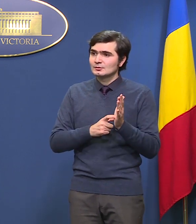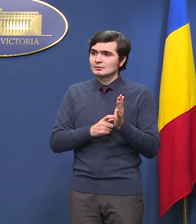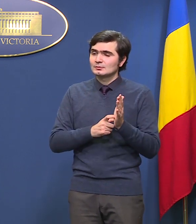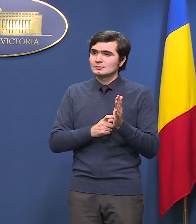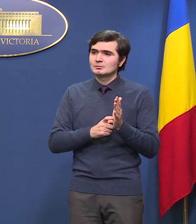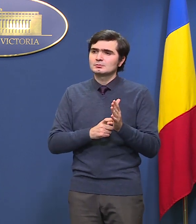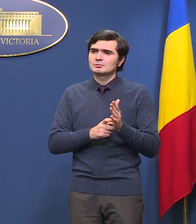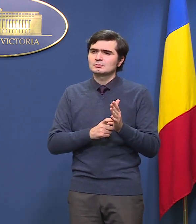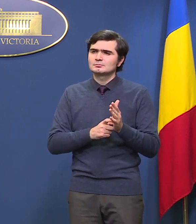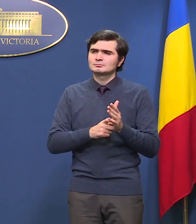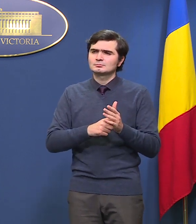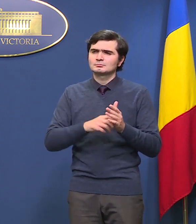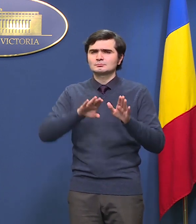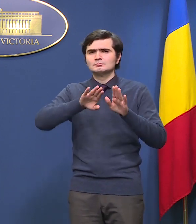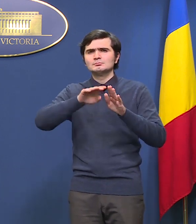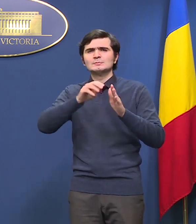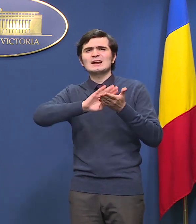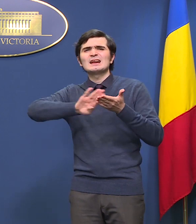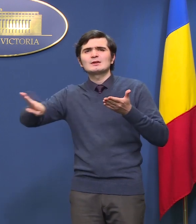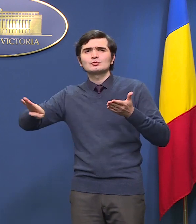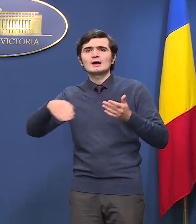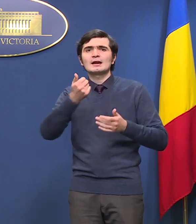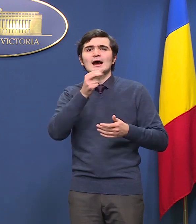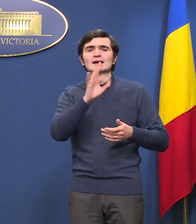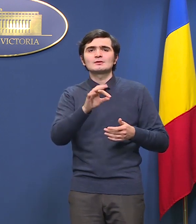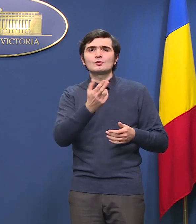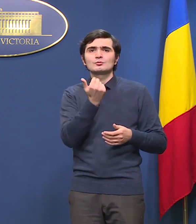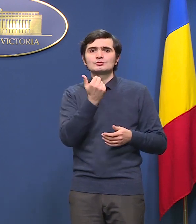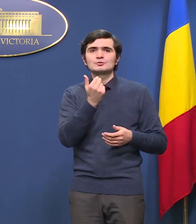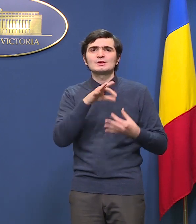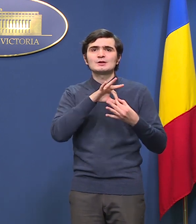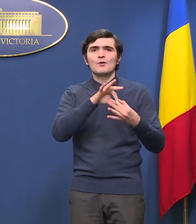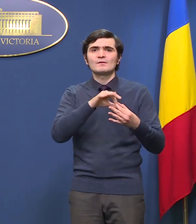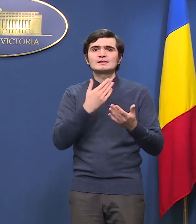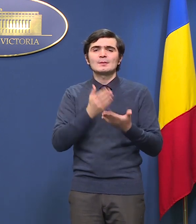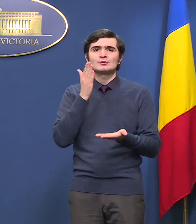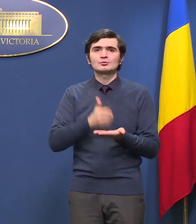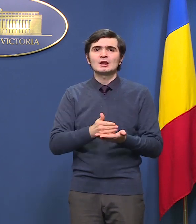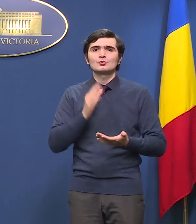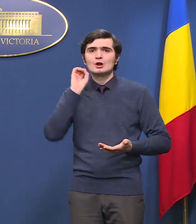din Convenția Europeană pentru Drepturile Omului și dacă ați făcut-o, de ce?